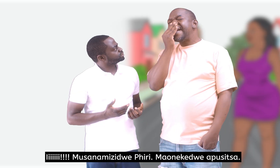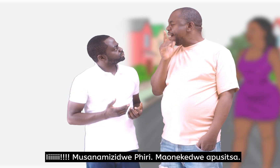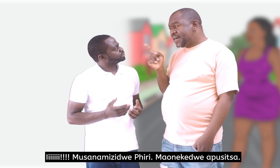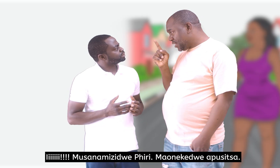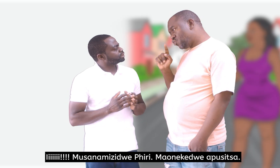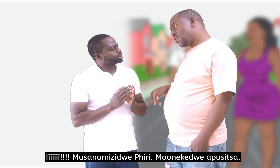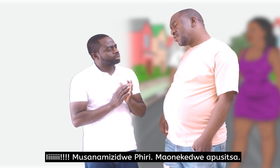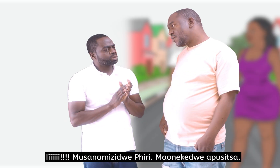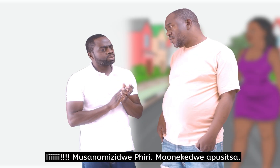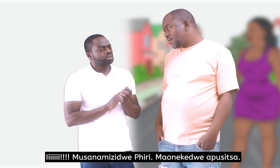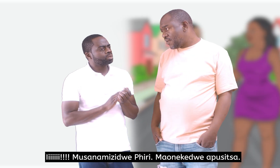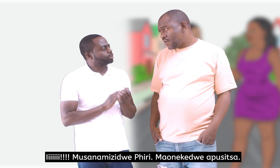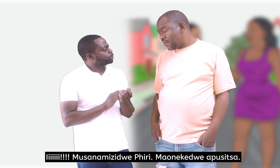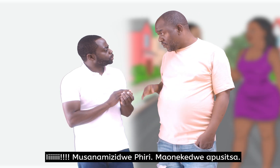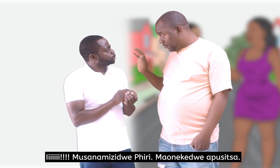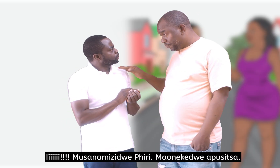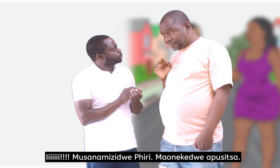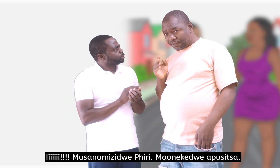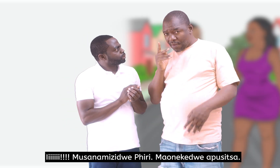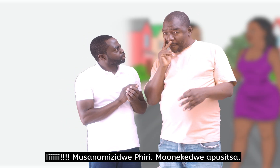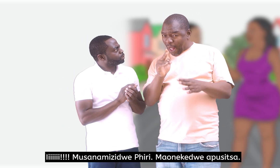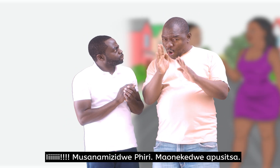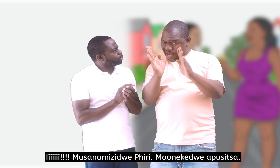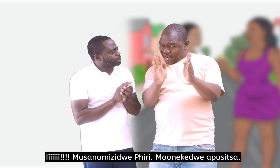Musanda mezidwe pili maoneke dwapo sitatu.